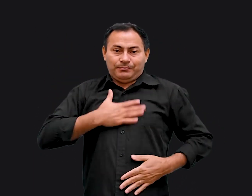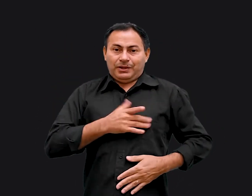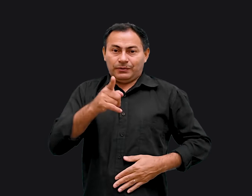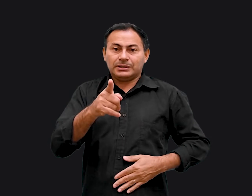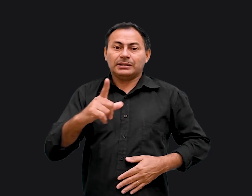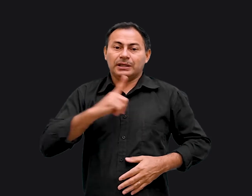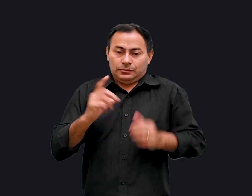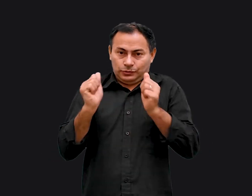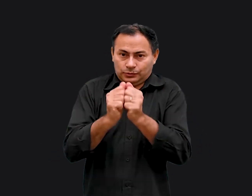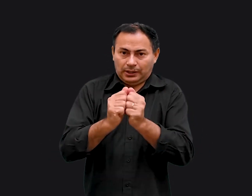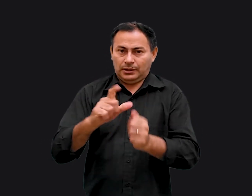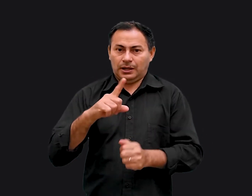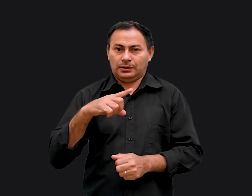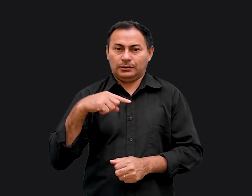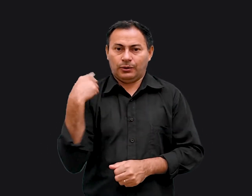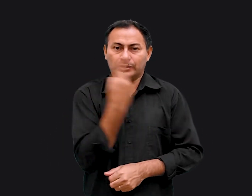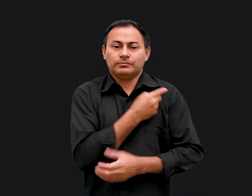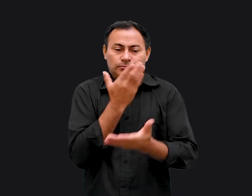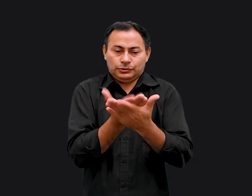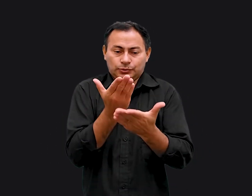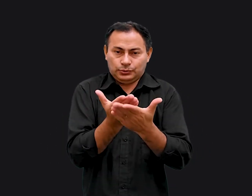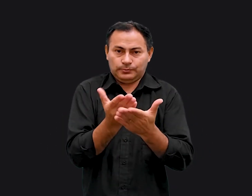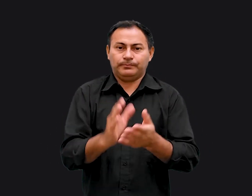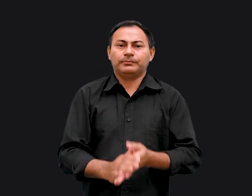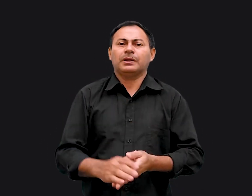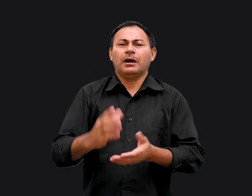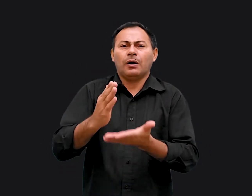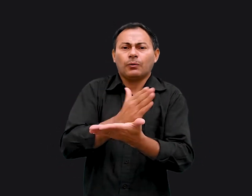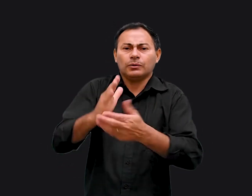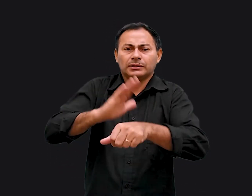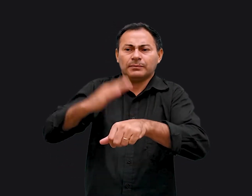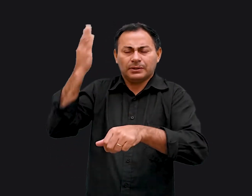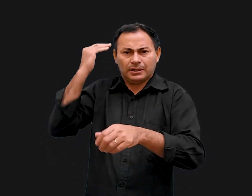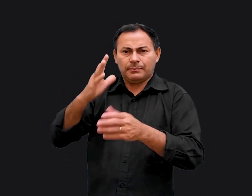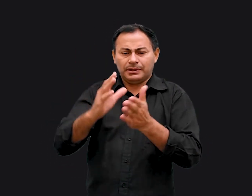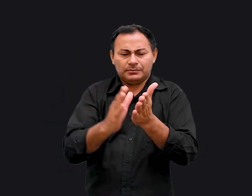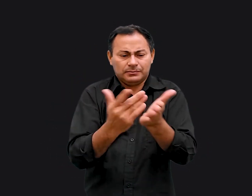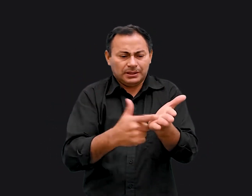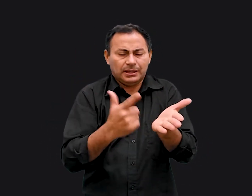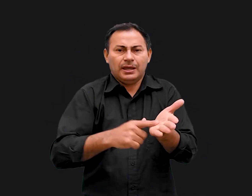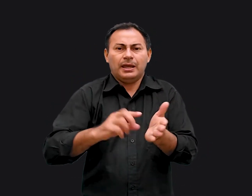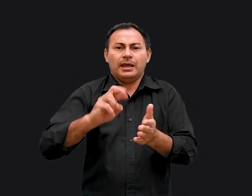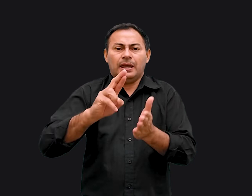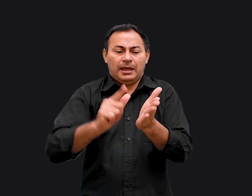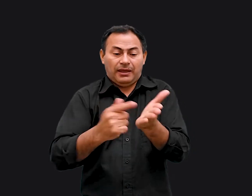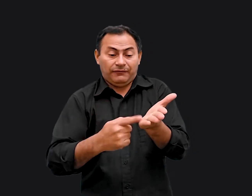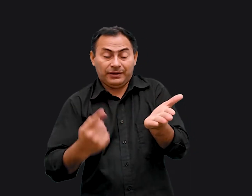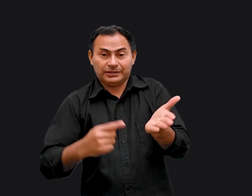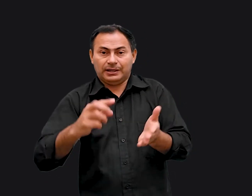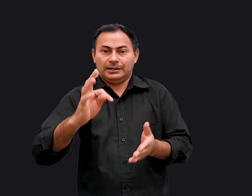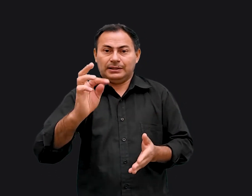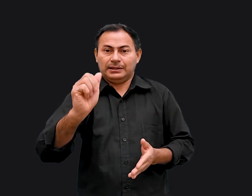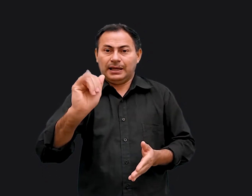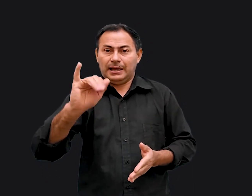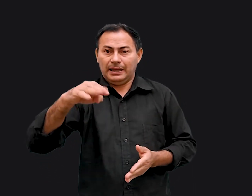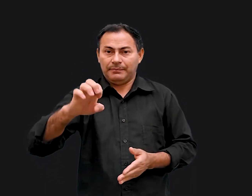se juntado a nós no nosso estudo. Há algum tempo atrás, os editores da revista Time decidiram que as pessoas leriam